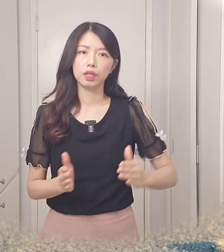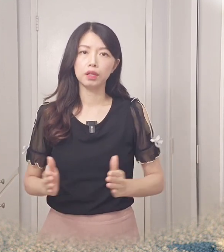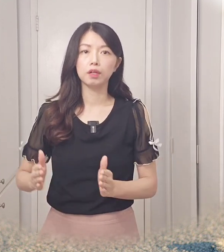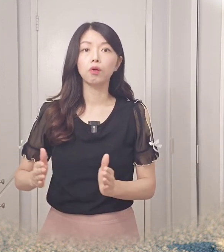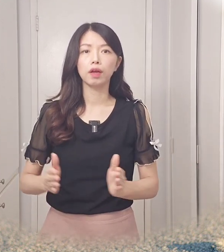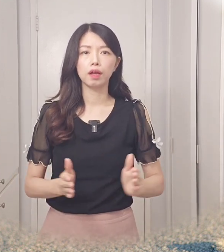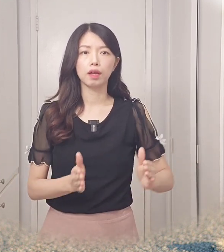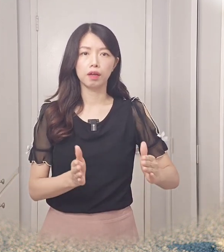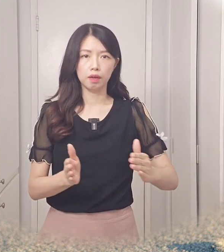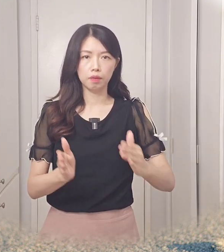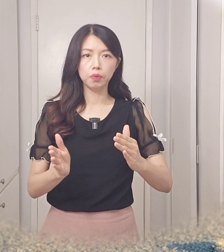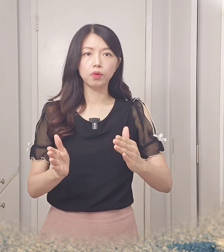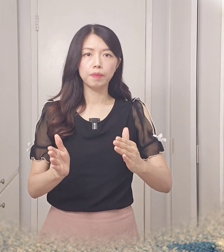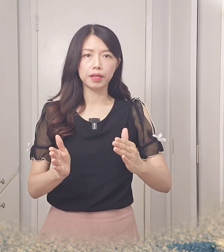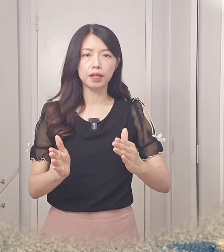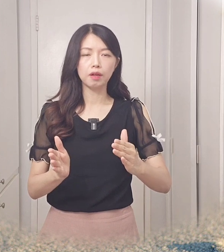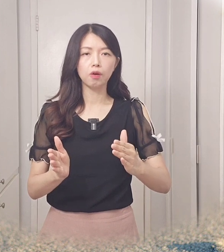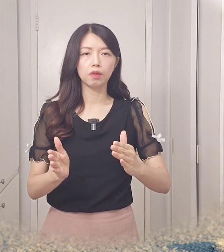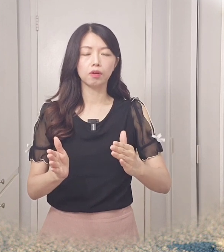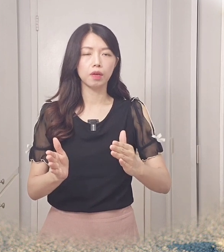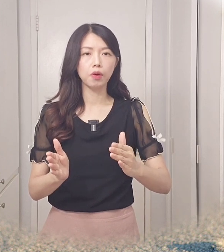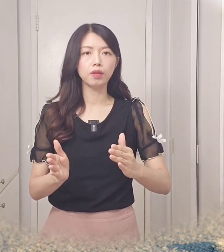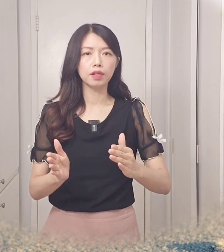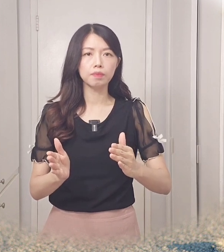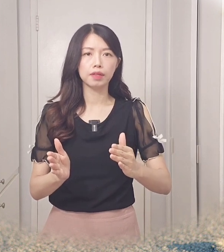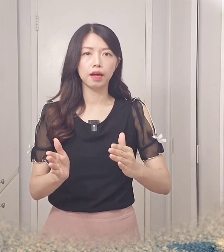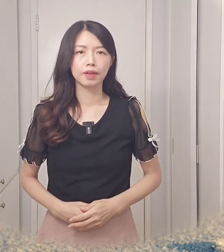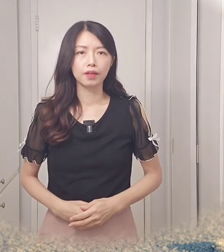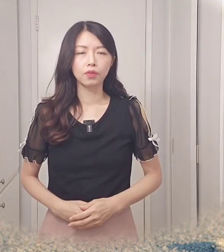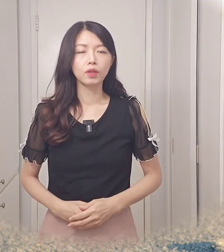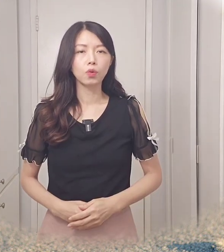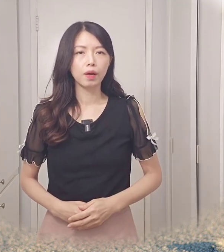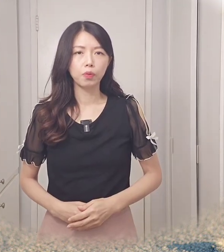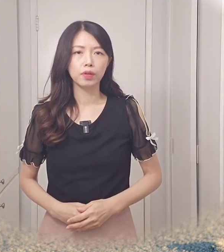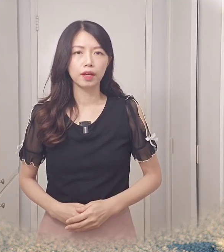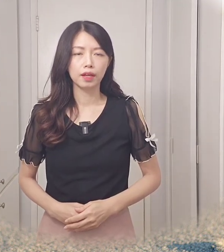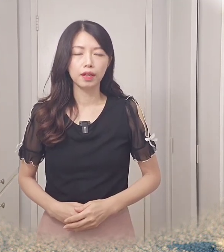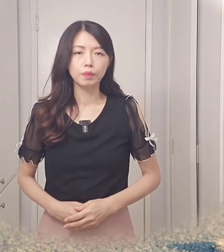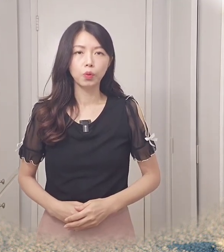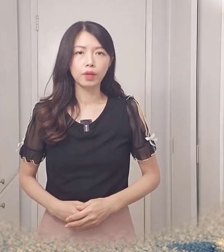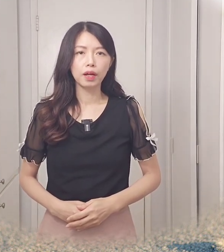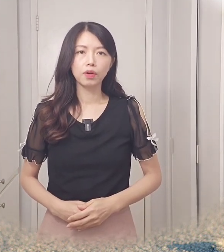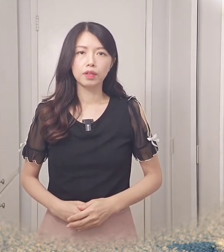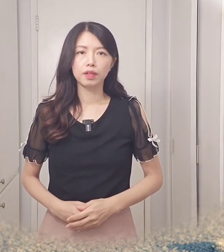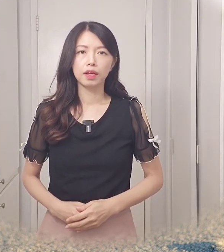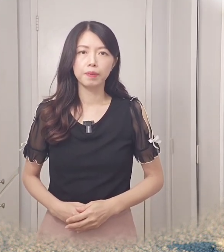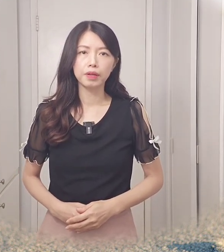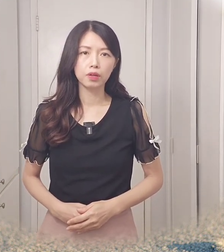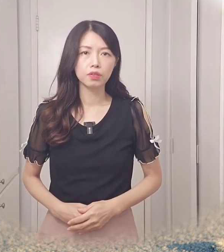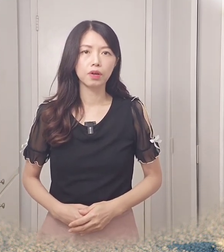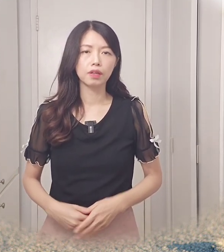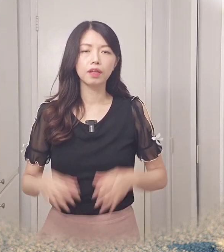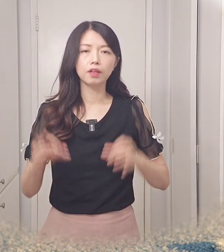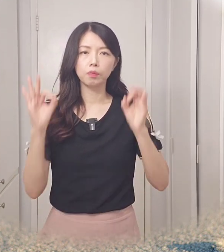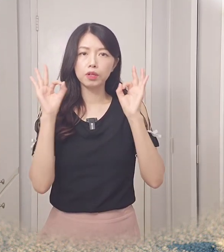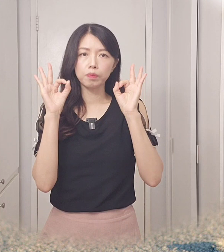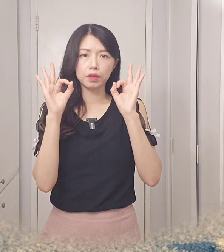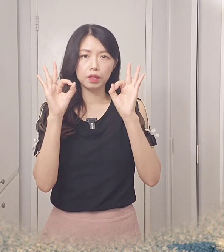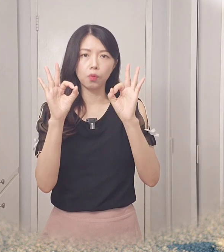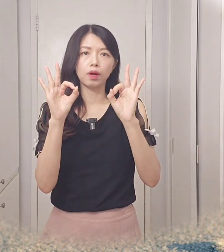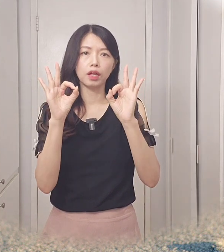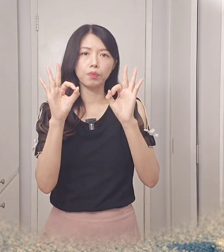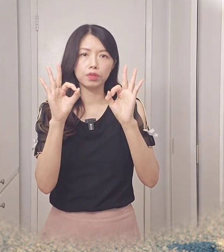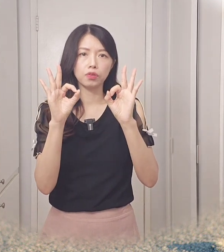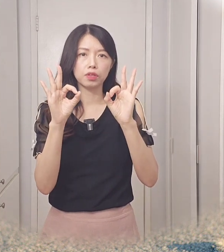주로 길을 이렇게 표현을 많이 해서 이렇게 표현을 했습니다. 뒤돌아보니, 보다라고 하는 뜻의 일반적인 수어는